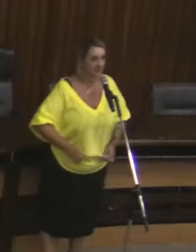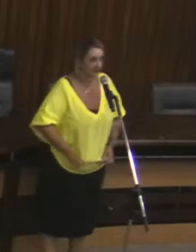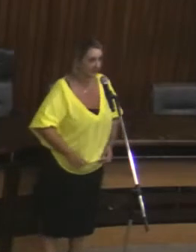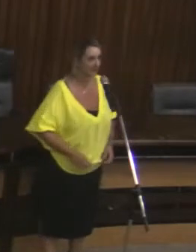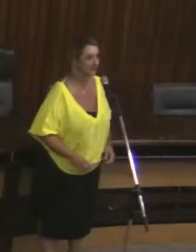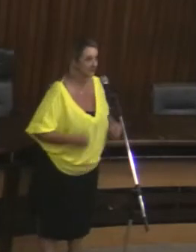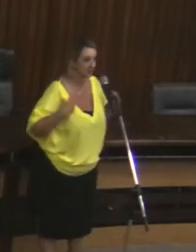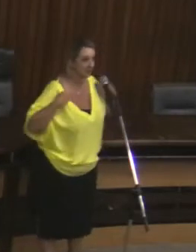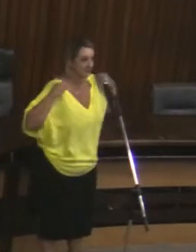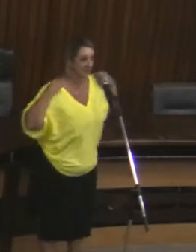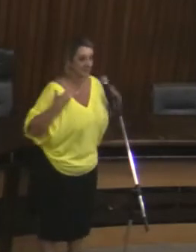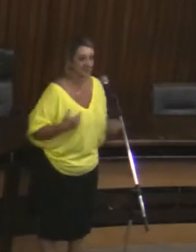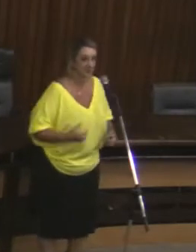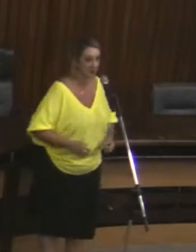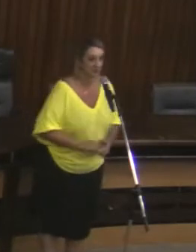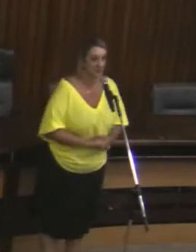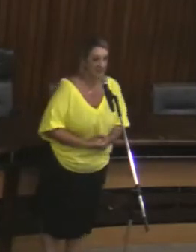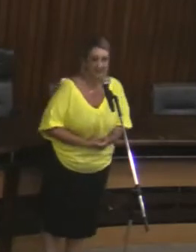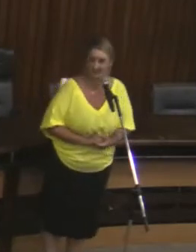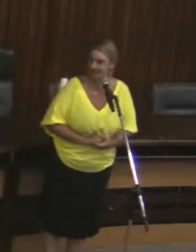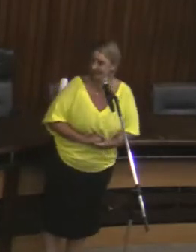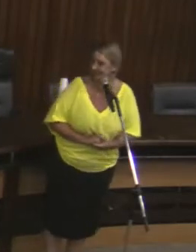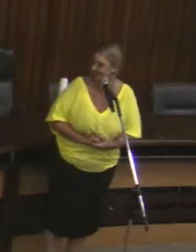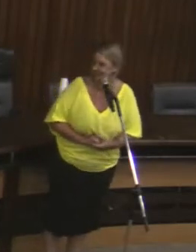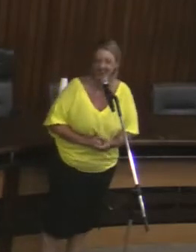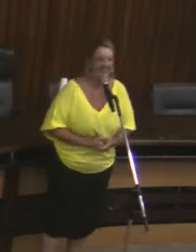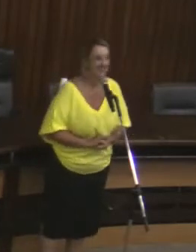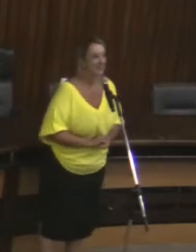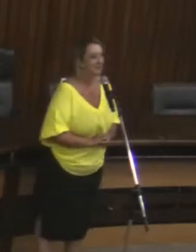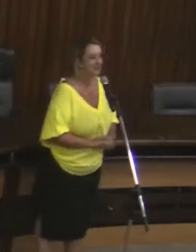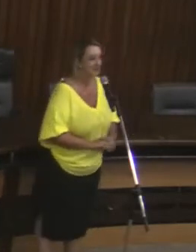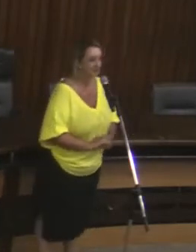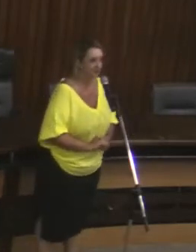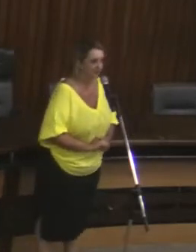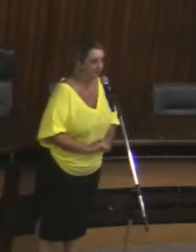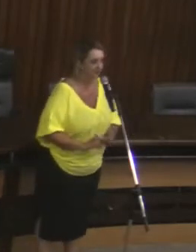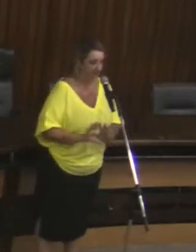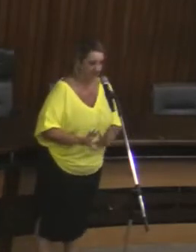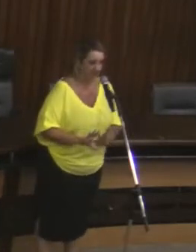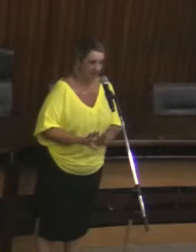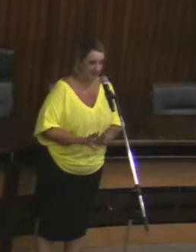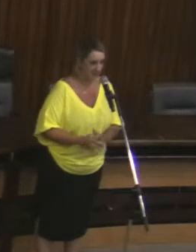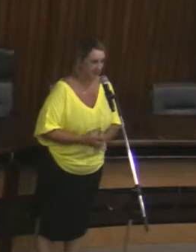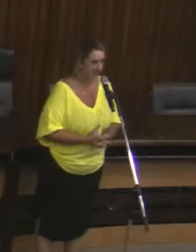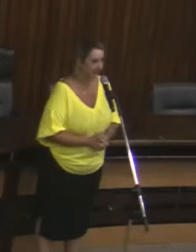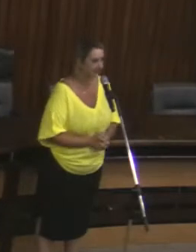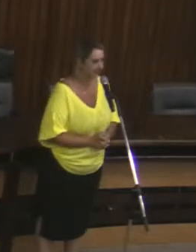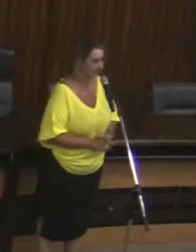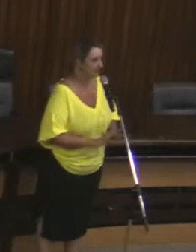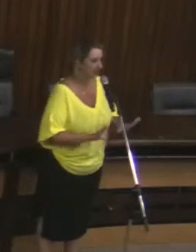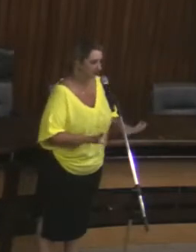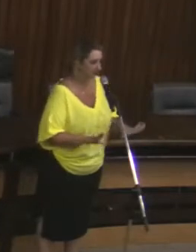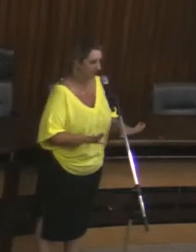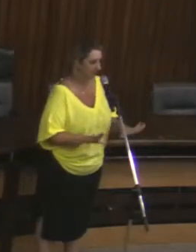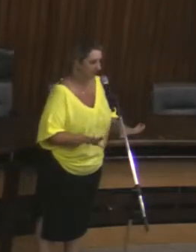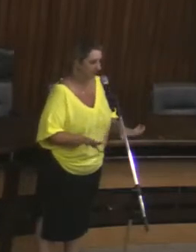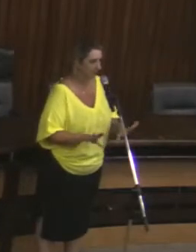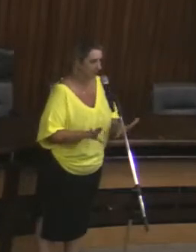esquece. Então, agora esquece, só usa em casa. Mas, enfim, é isso, tá? Então, alfabeto é isso.